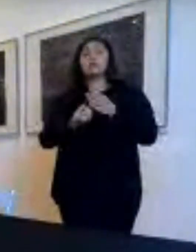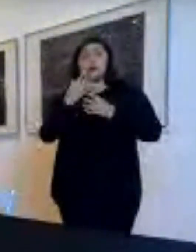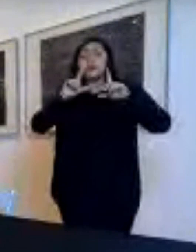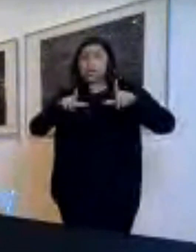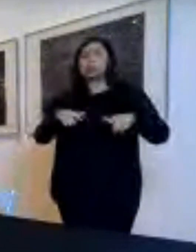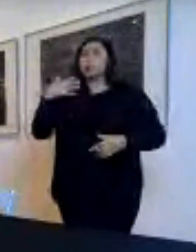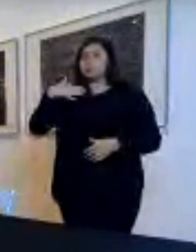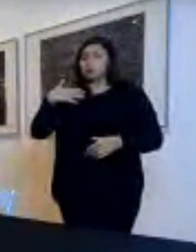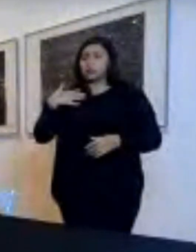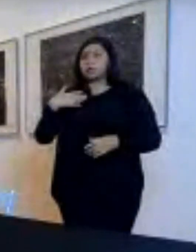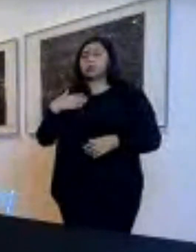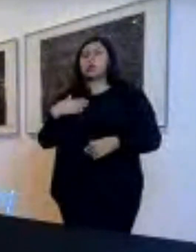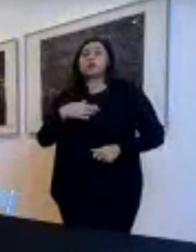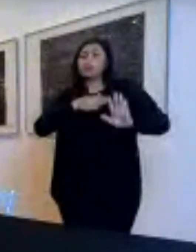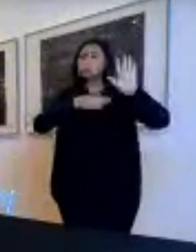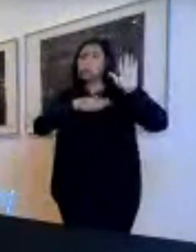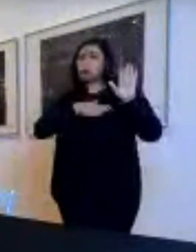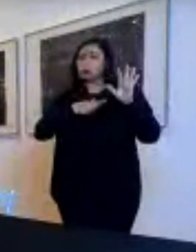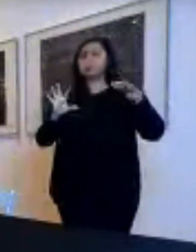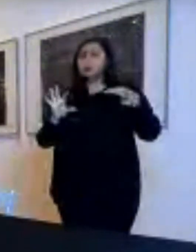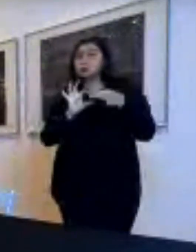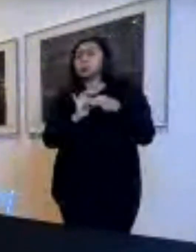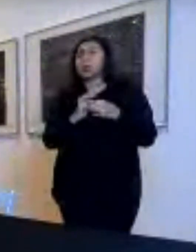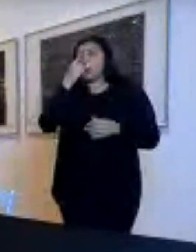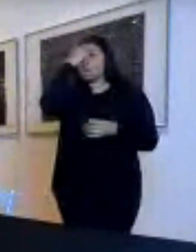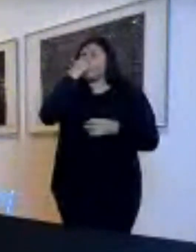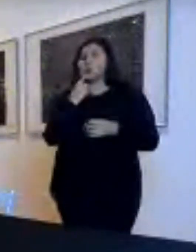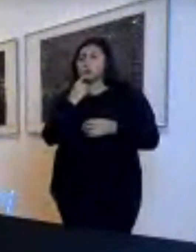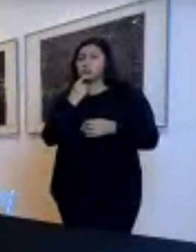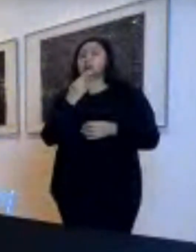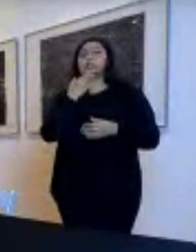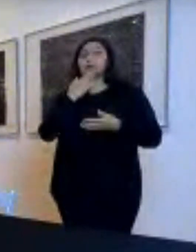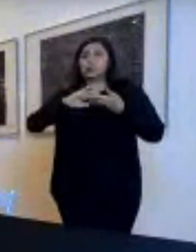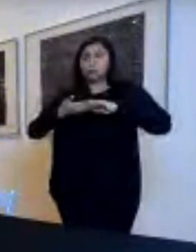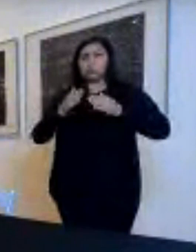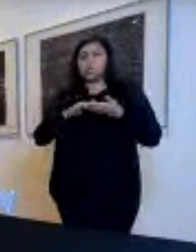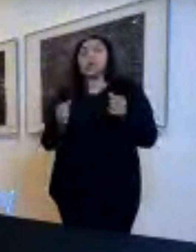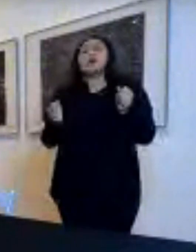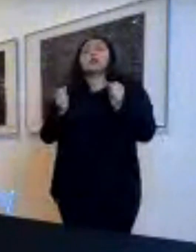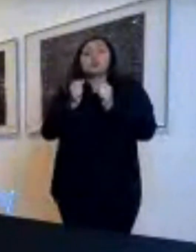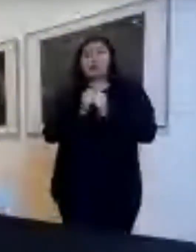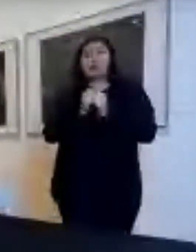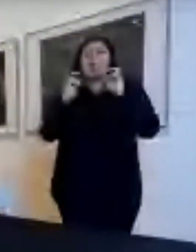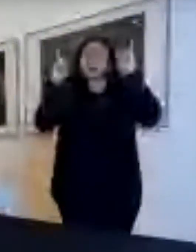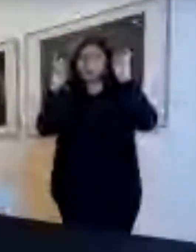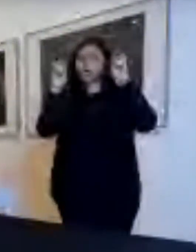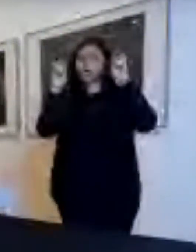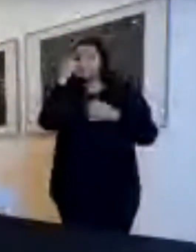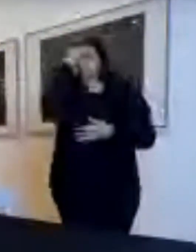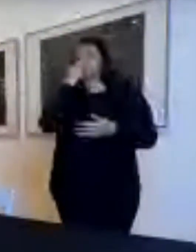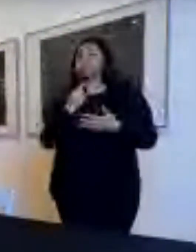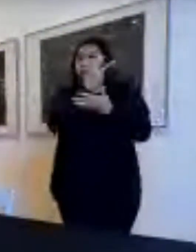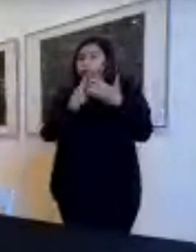museo y la comunidad, en el seminario Museo, Arte y Participación. Hemos dicho infinidad